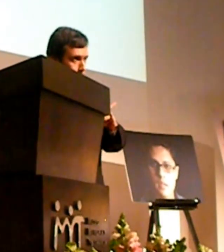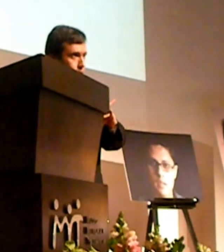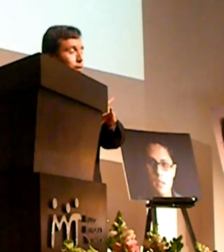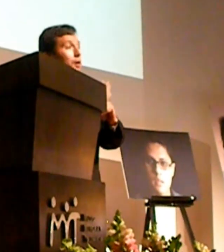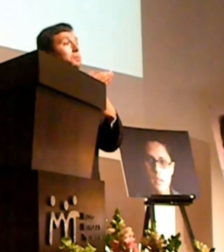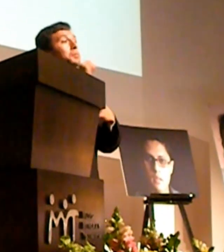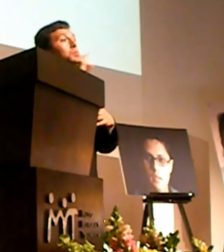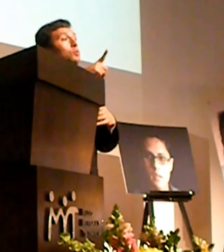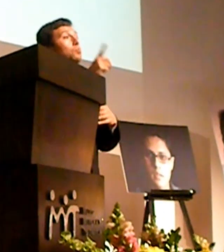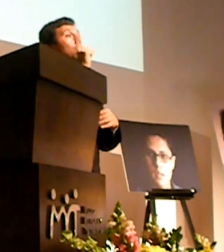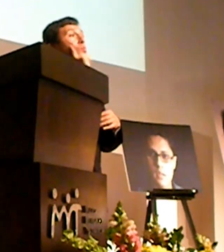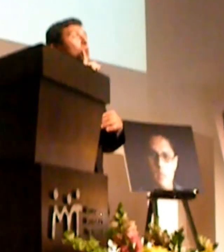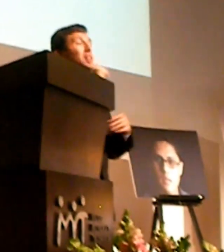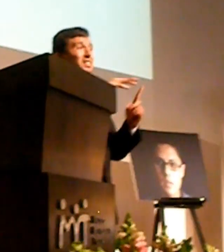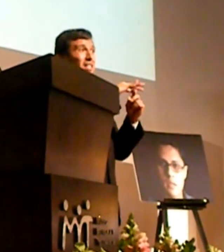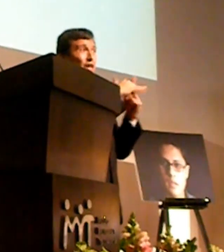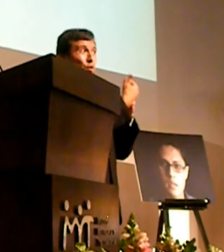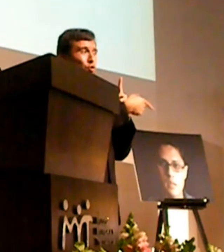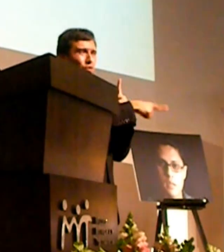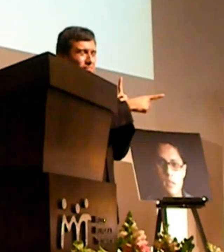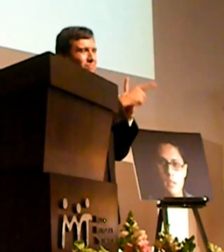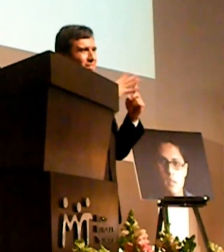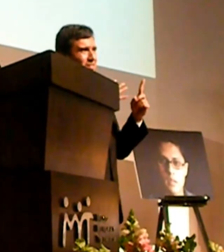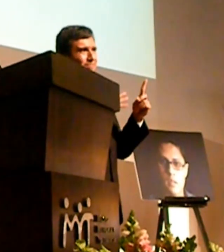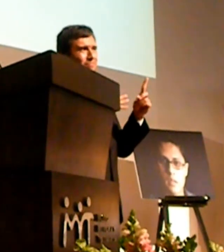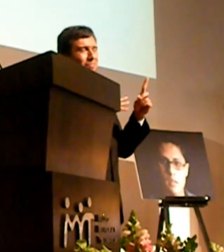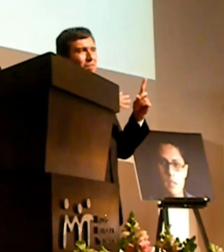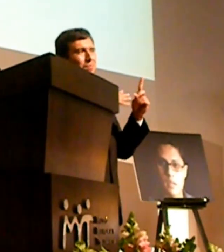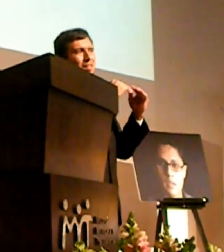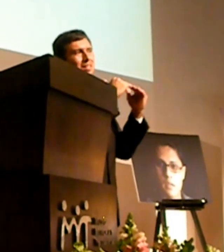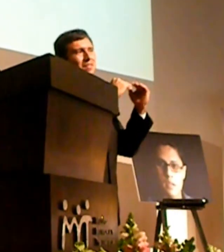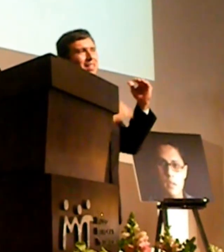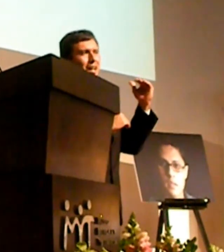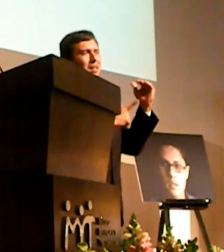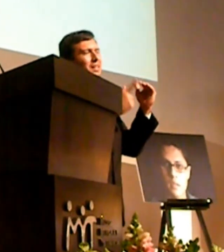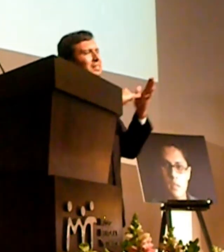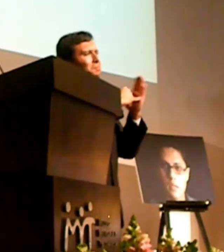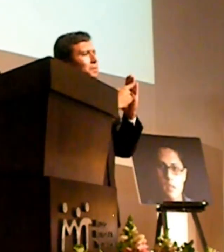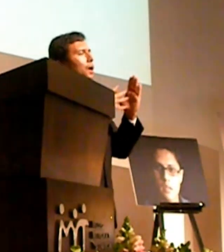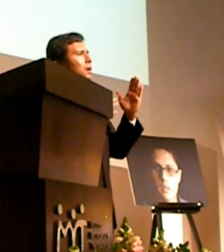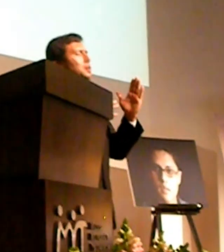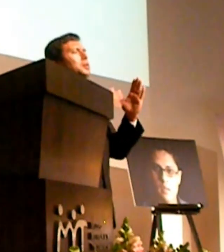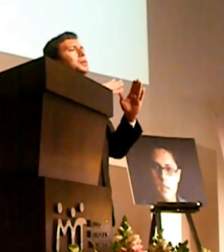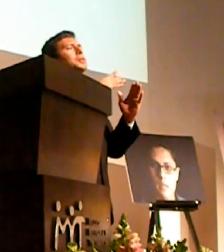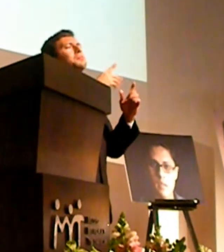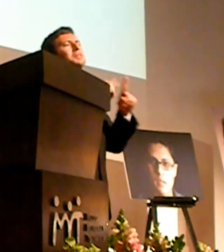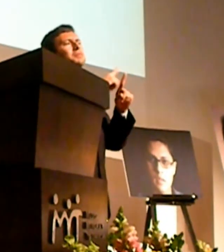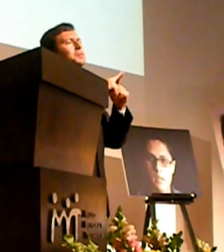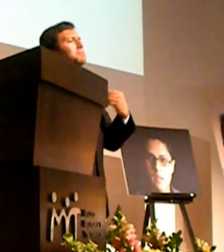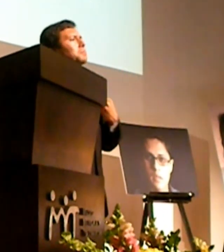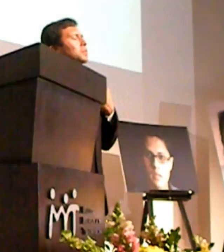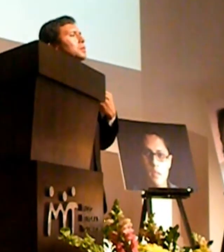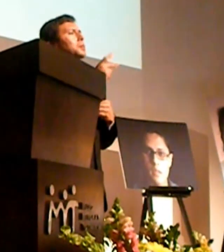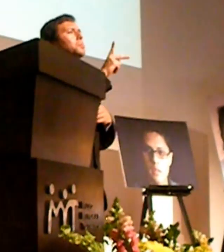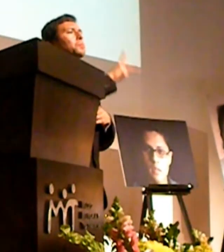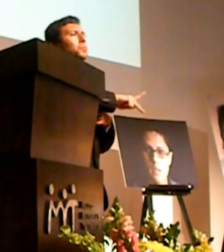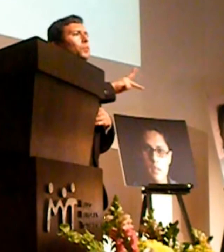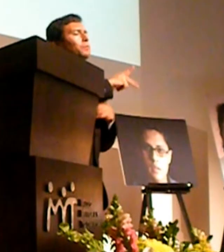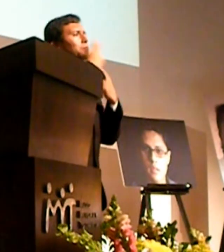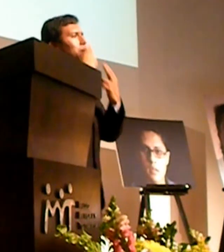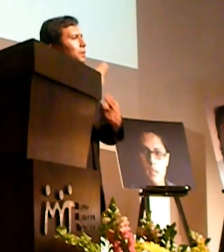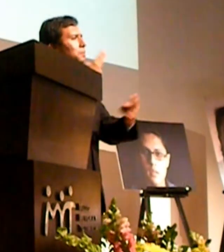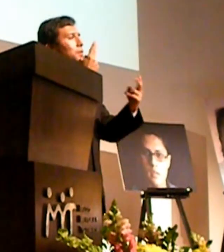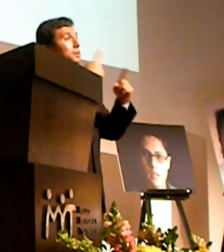situación de las mujeres sigue siendo de desventaja sistemática en todos los aspectos de la vida pública y privada, pese a los cambios